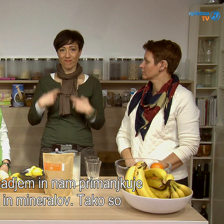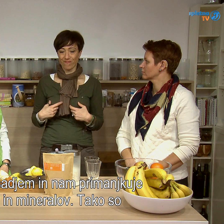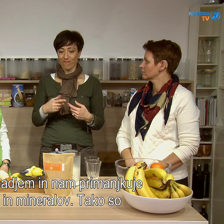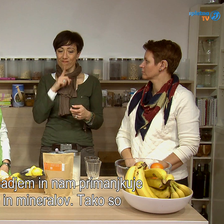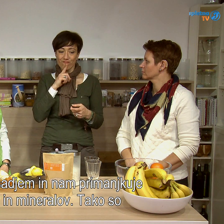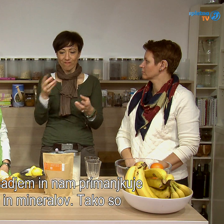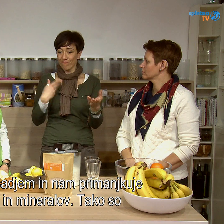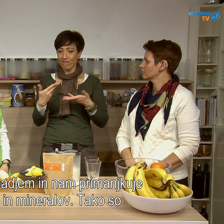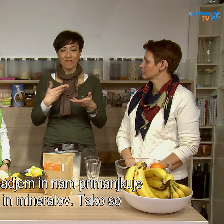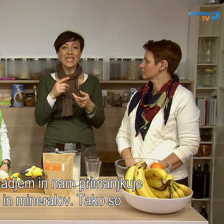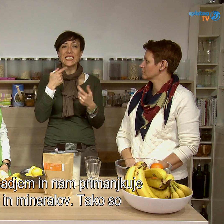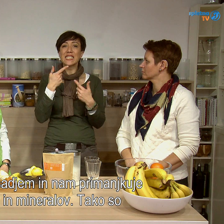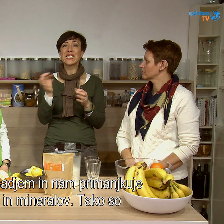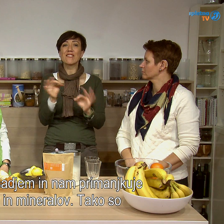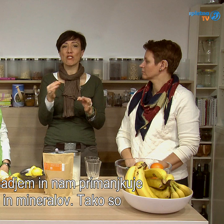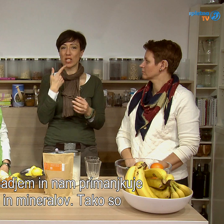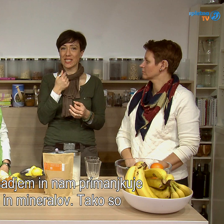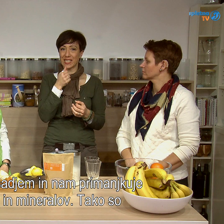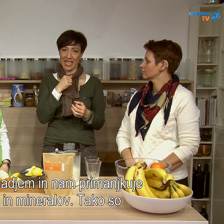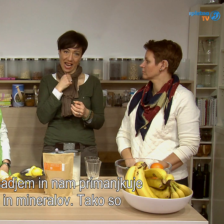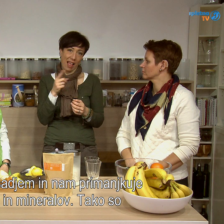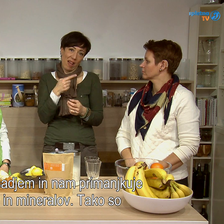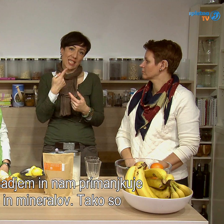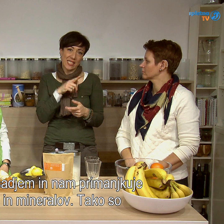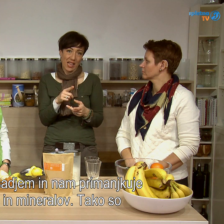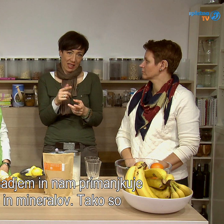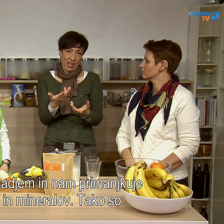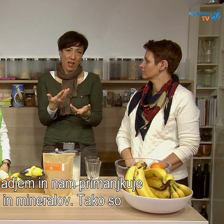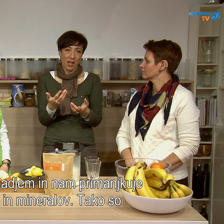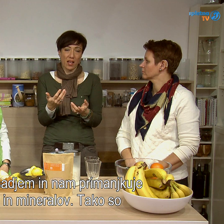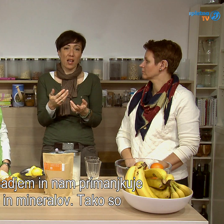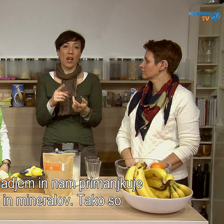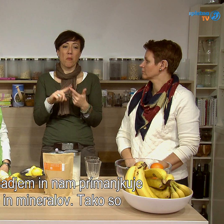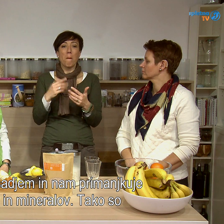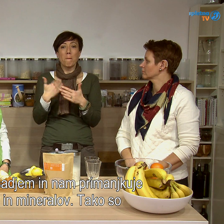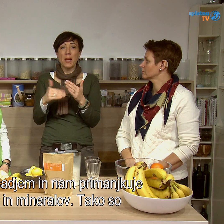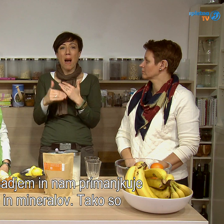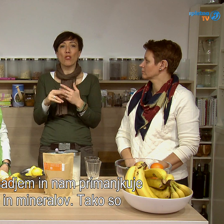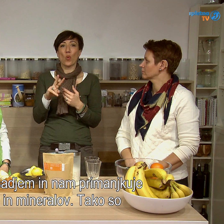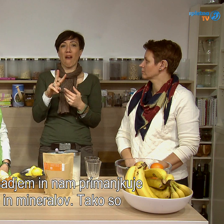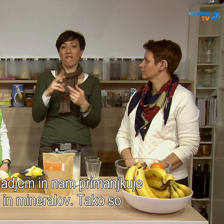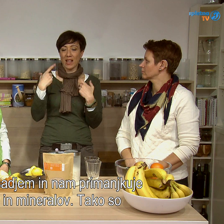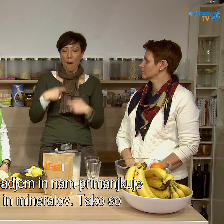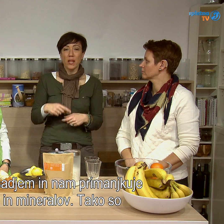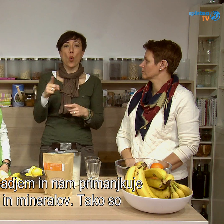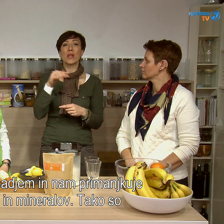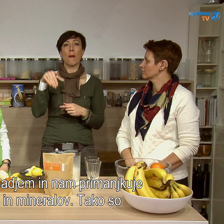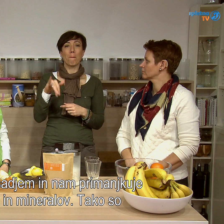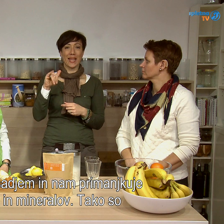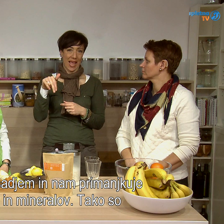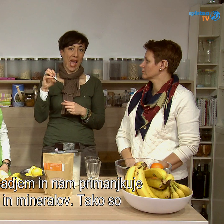svežo zelenjavo in sadjem in nam primanjkuje vitaminov in